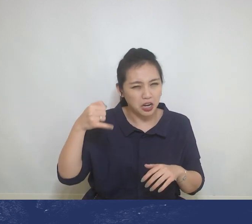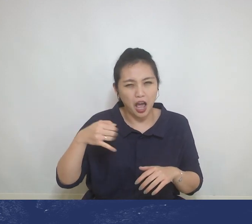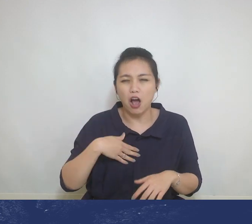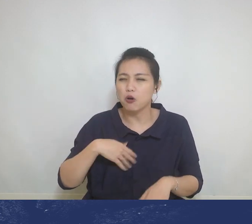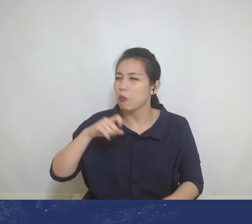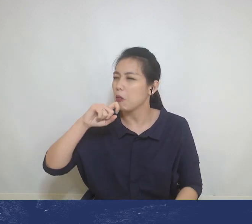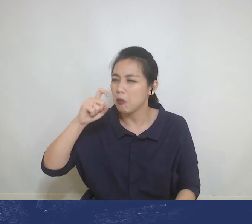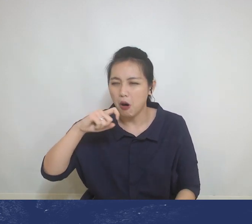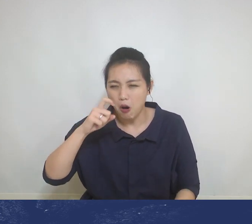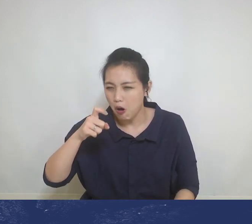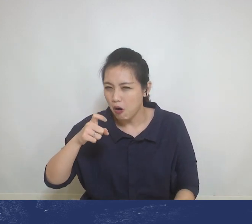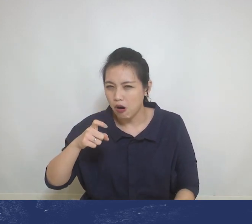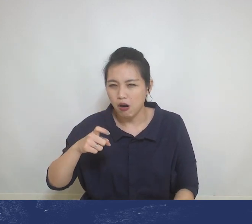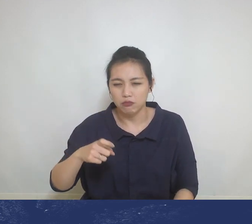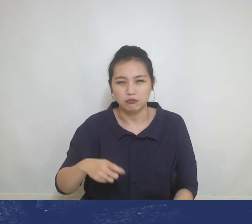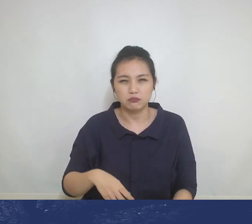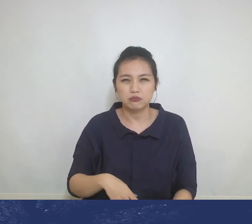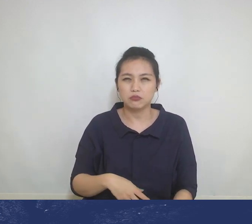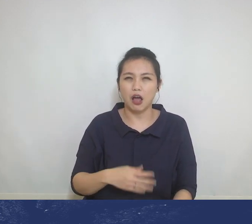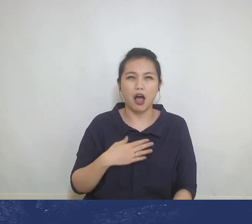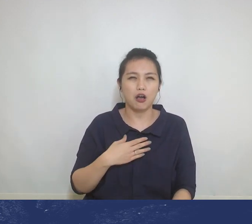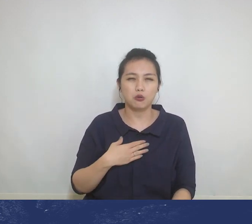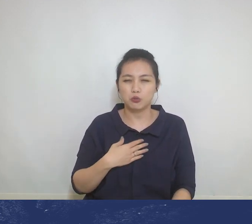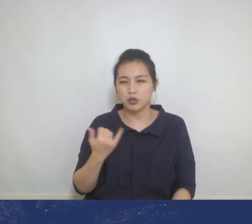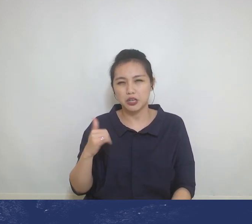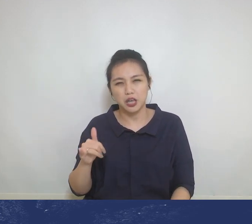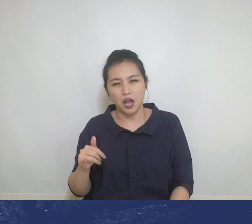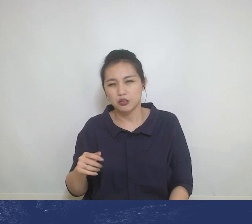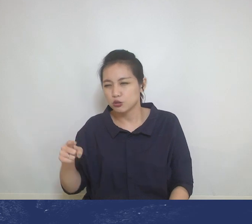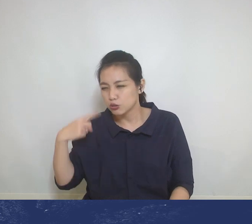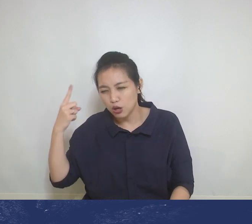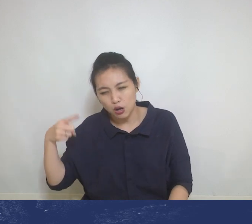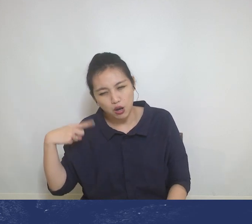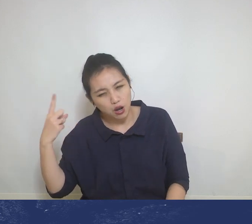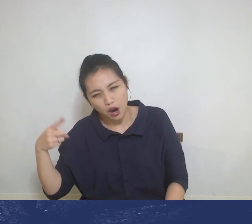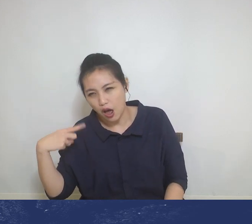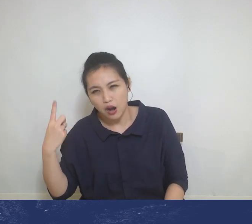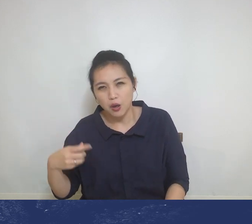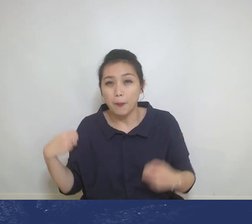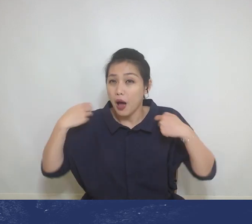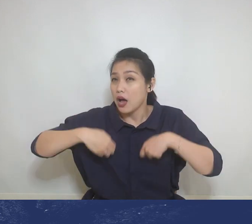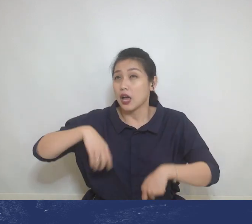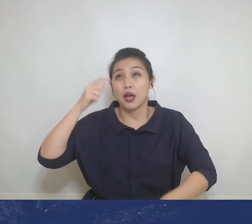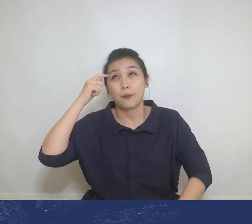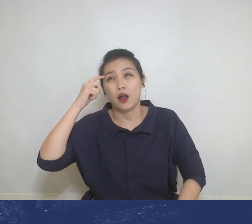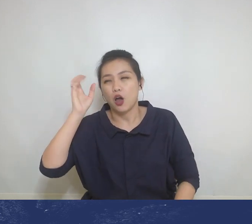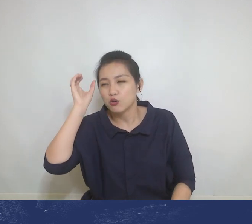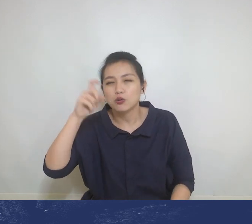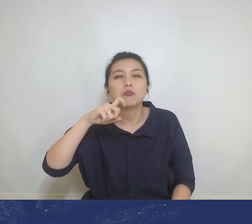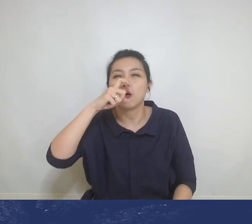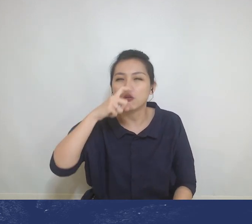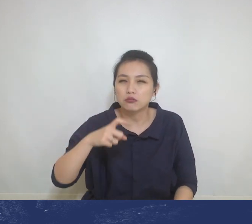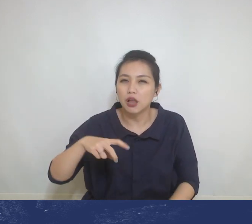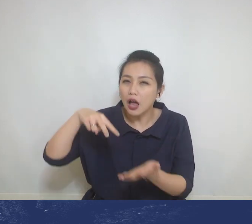yang penipu, aku Yakub yang seumur hidupku, aku memakai kepalaku untuk